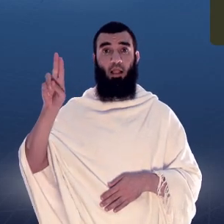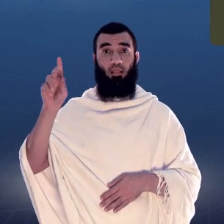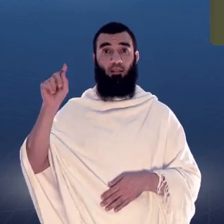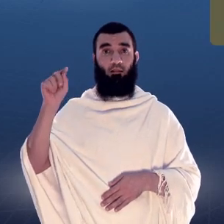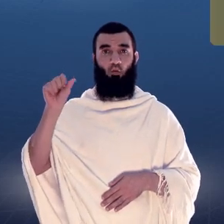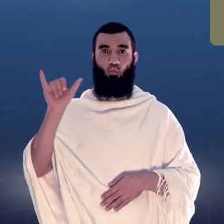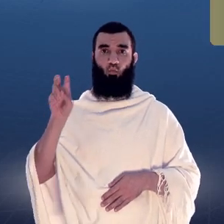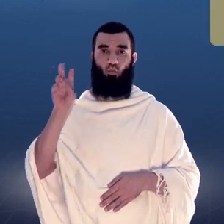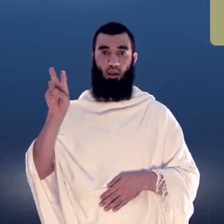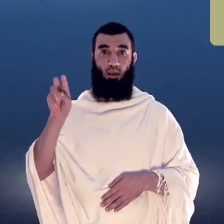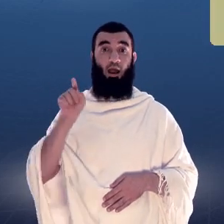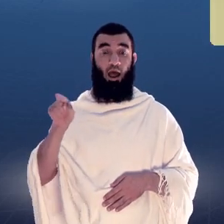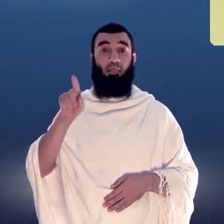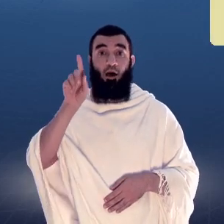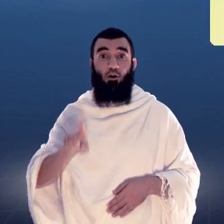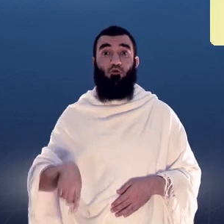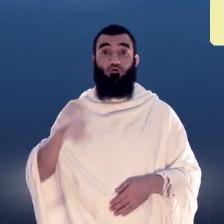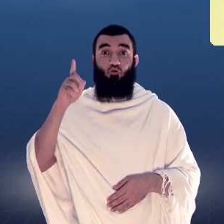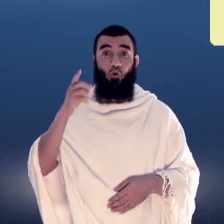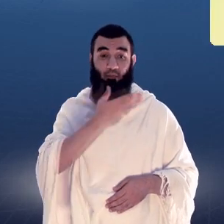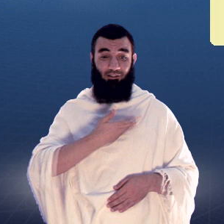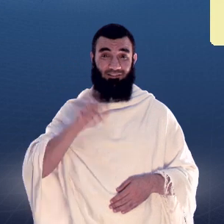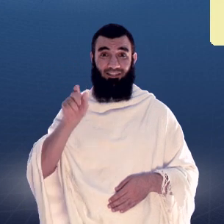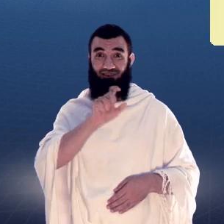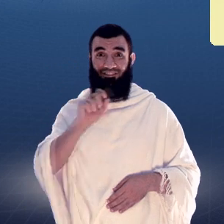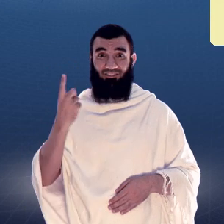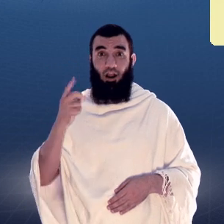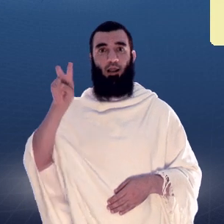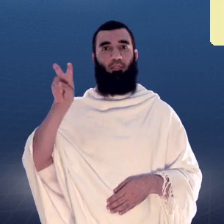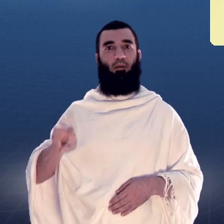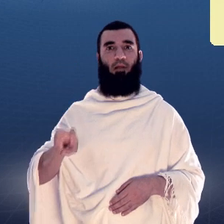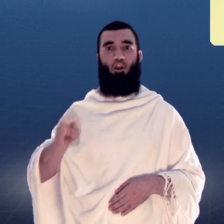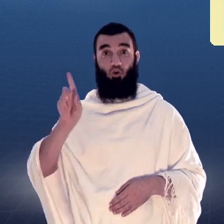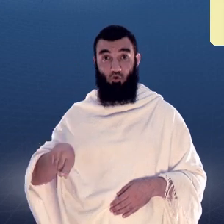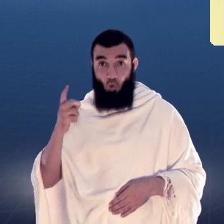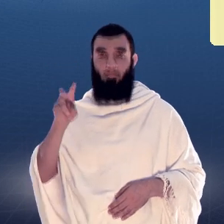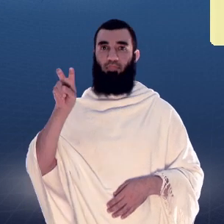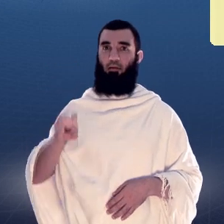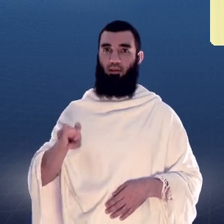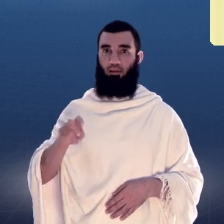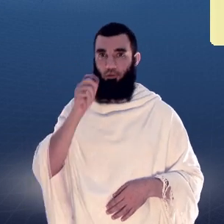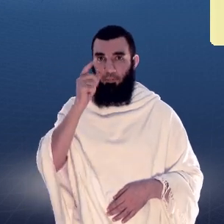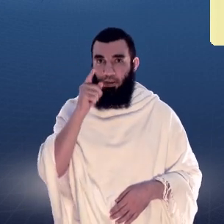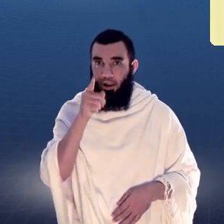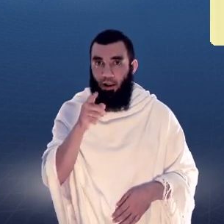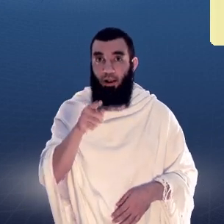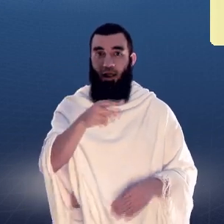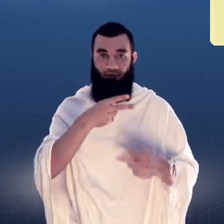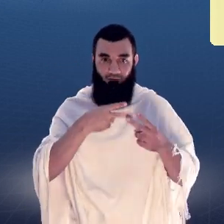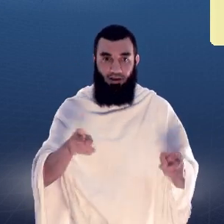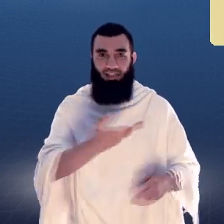يوم الترويه اذا كان يوم الترويه وهو اليوم الثامن من ذي